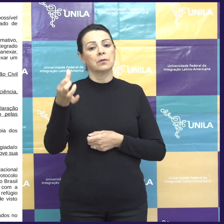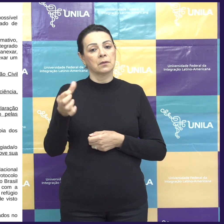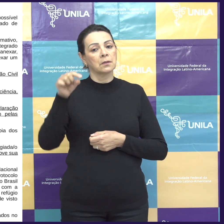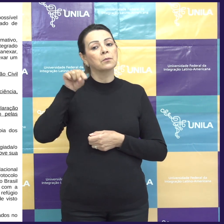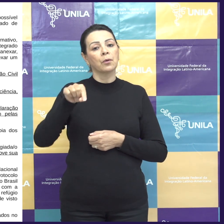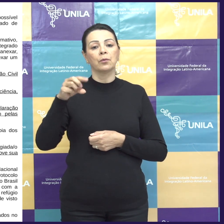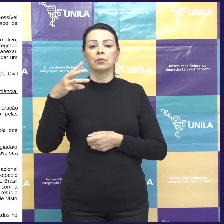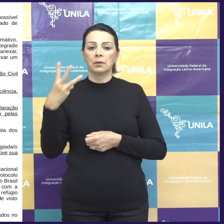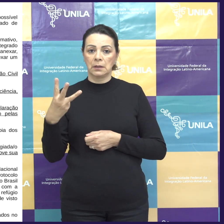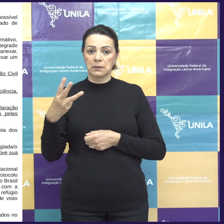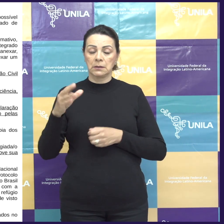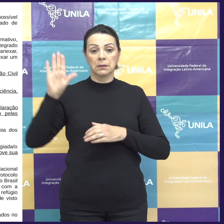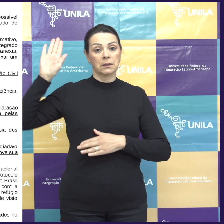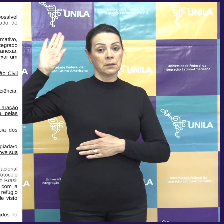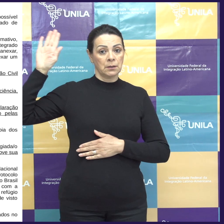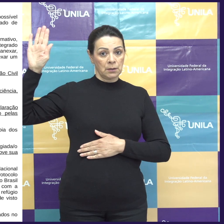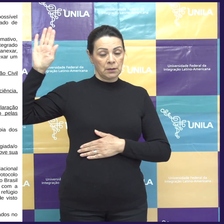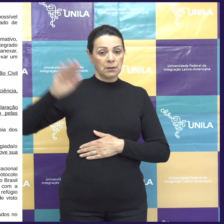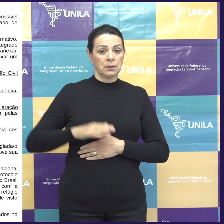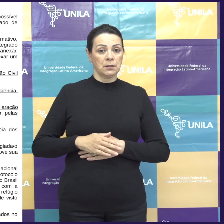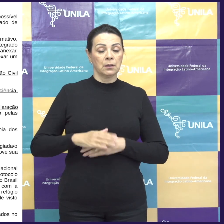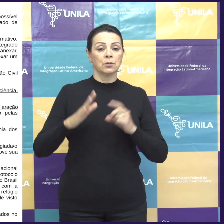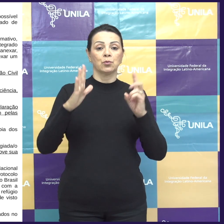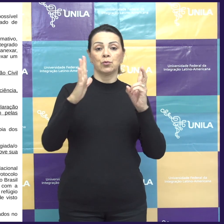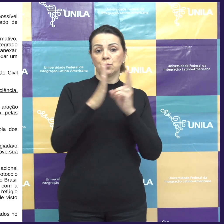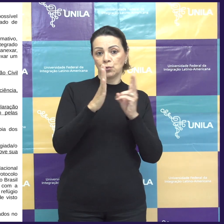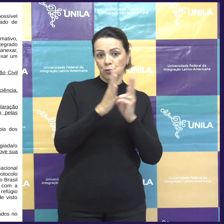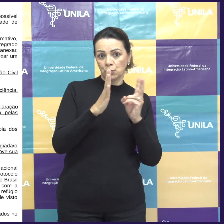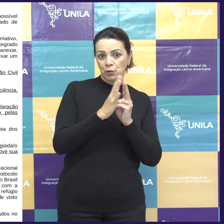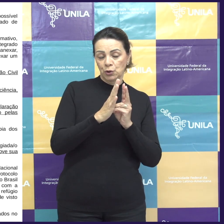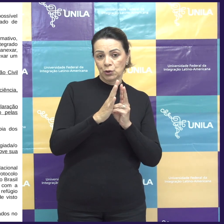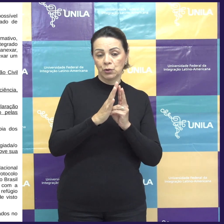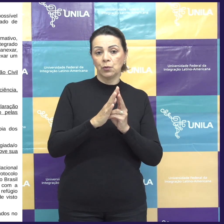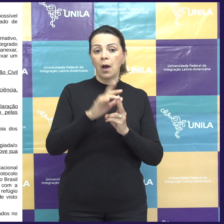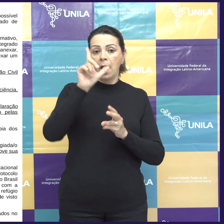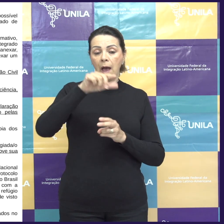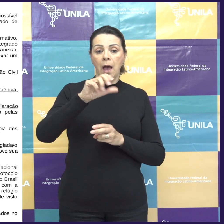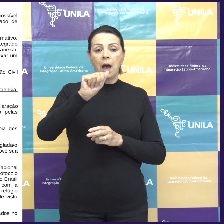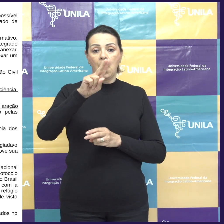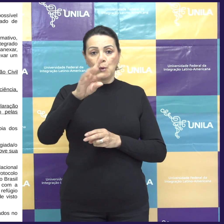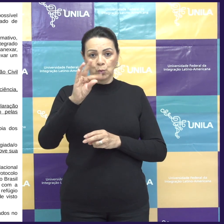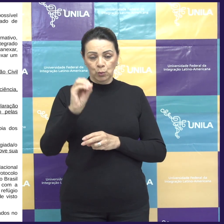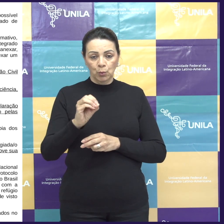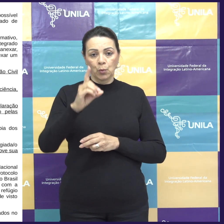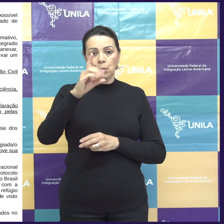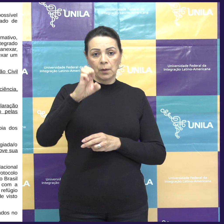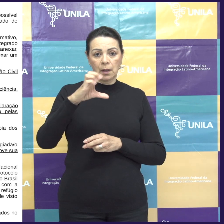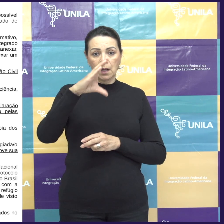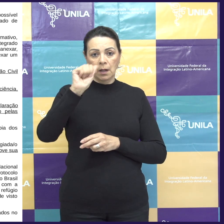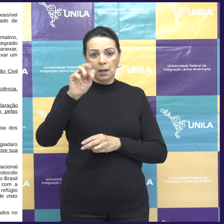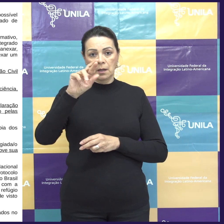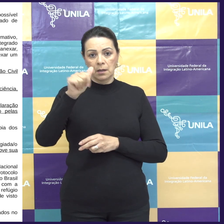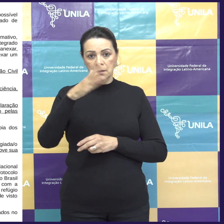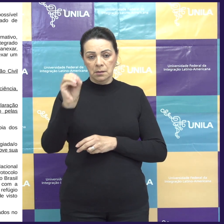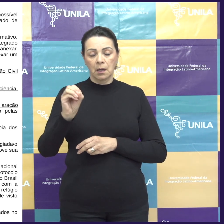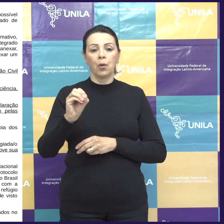4.10.6.3 Para candidatos indígenas, autodeclaração civil, anexo 3, e